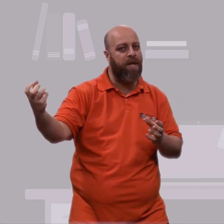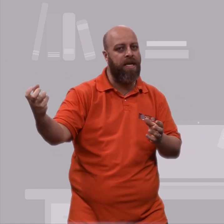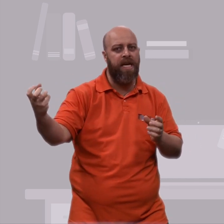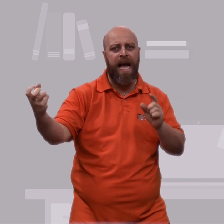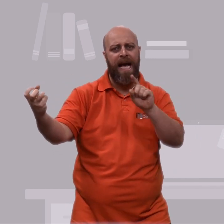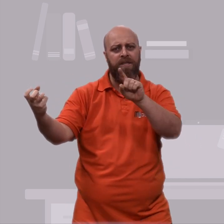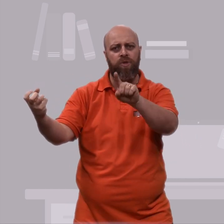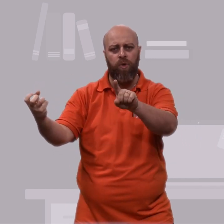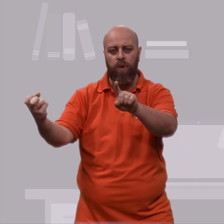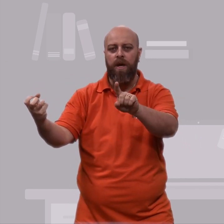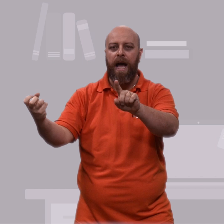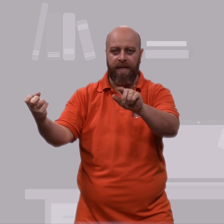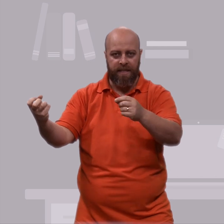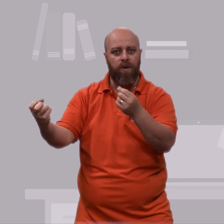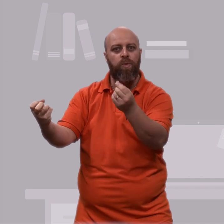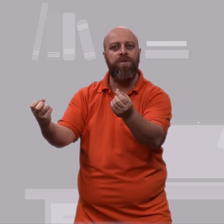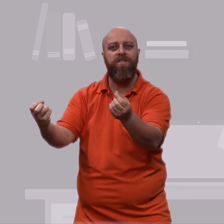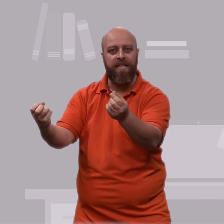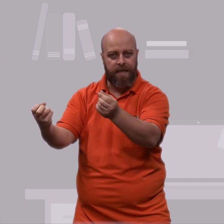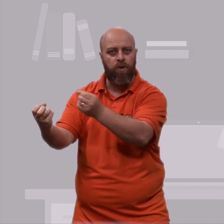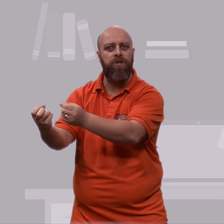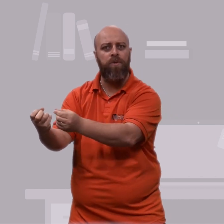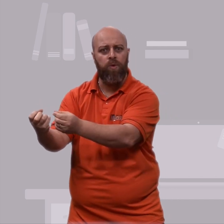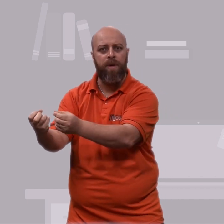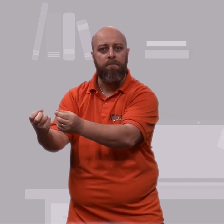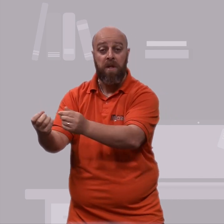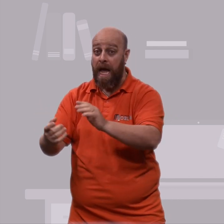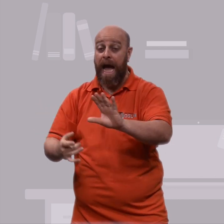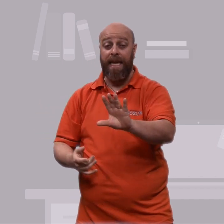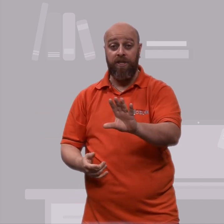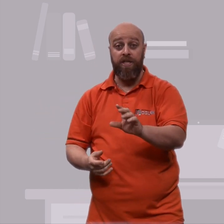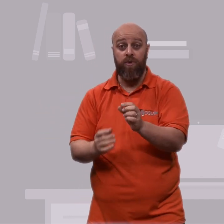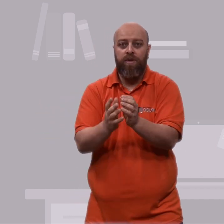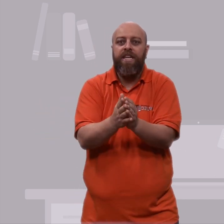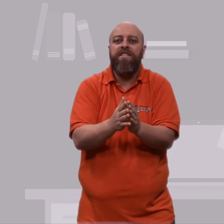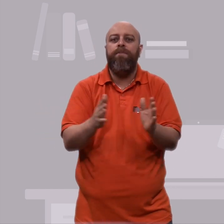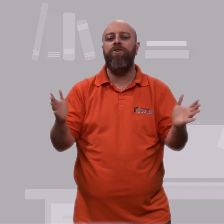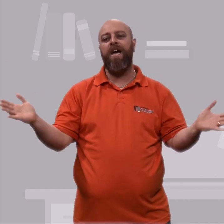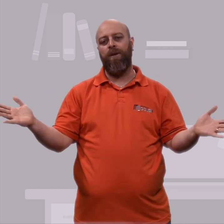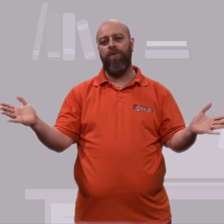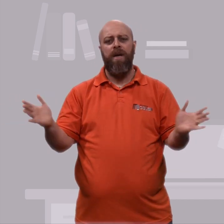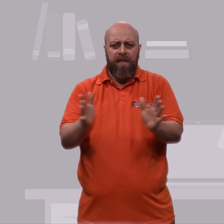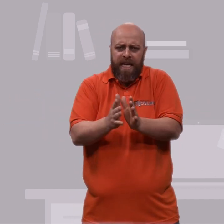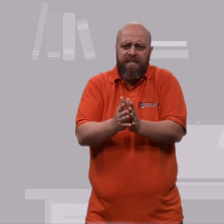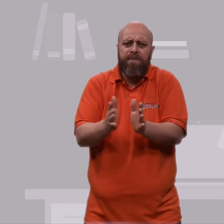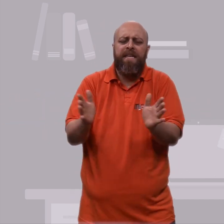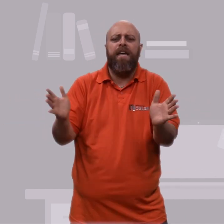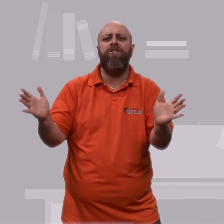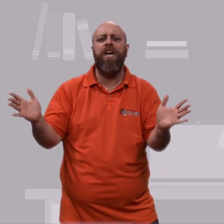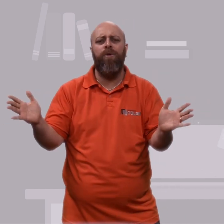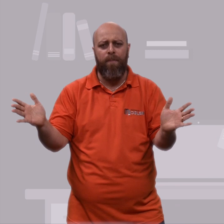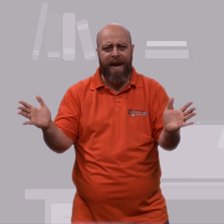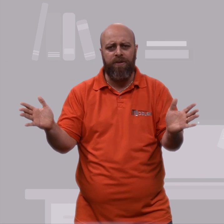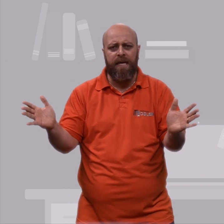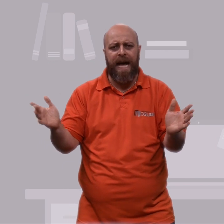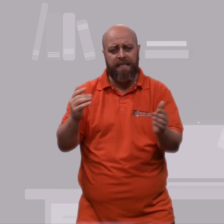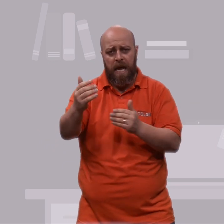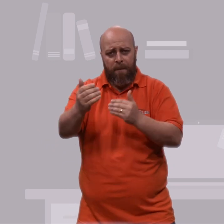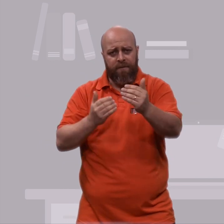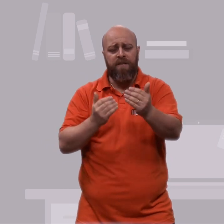caso a criança use a tecnologia é muito ruim além disso deixa sempre o diálogo deixa eles a caixa de diálogo aberto em casa para que você